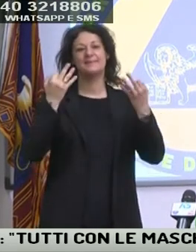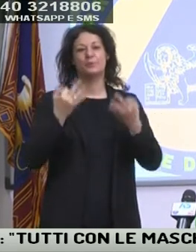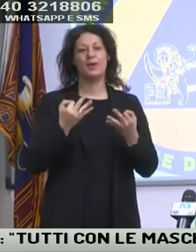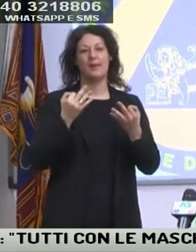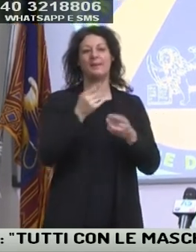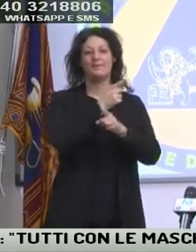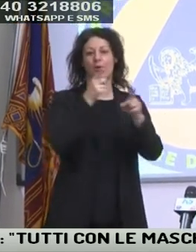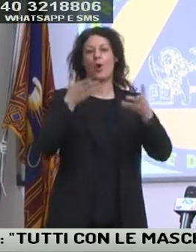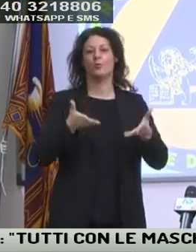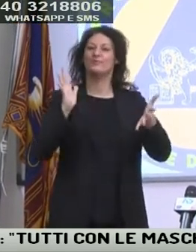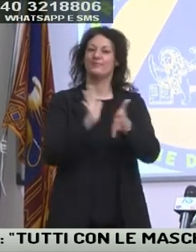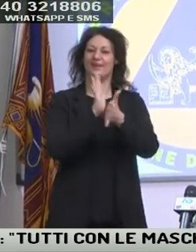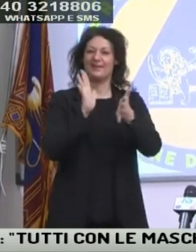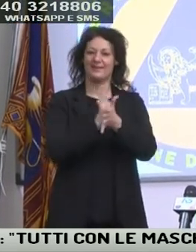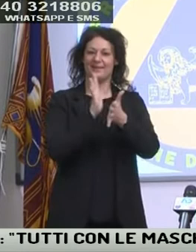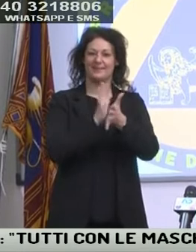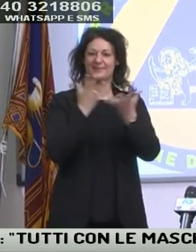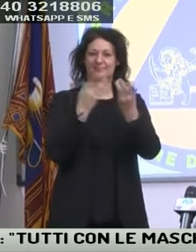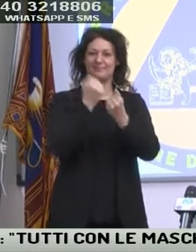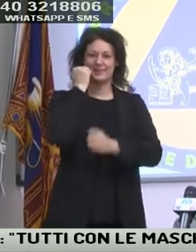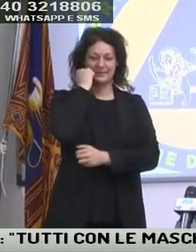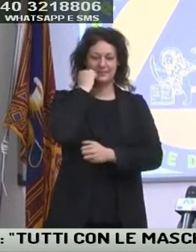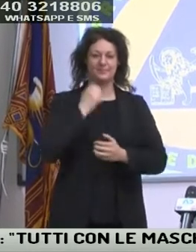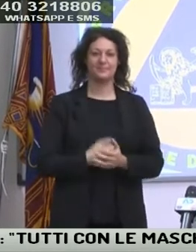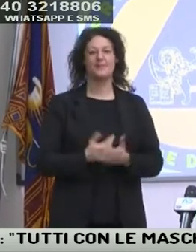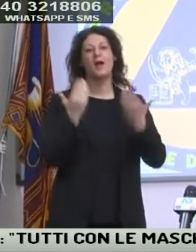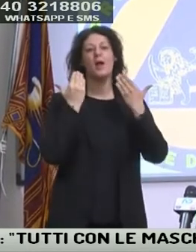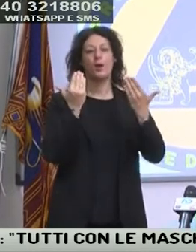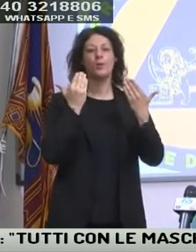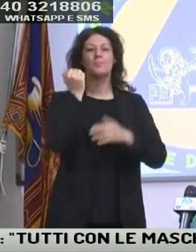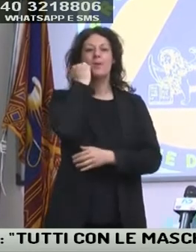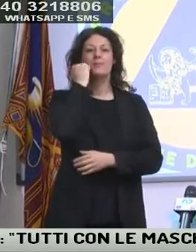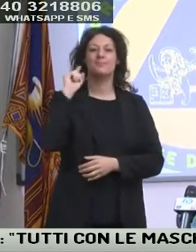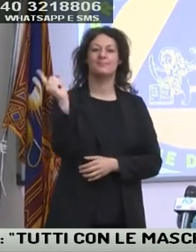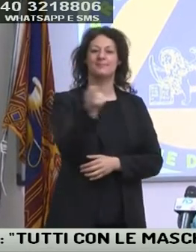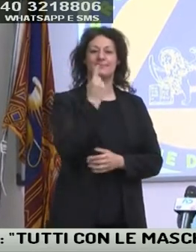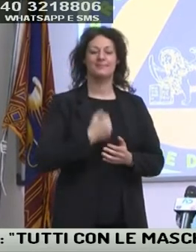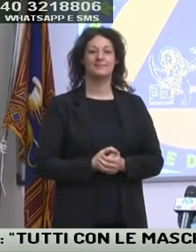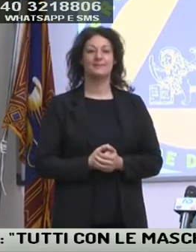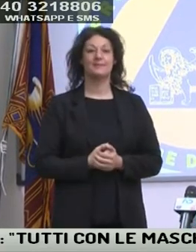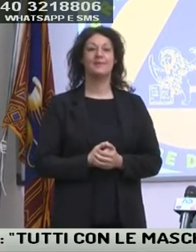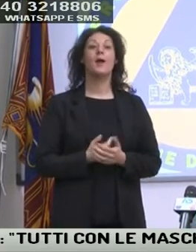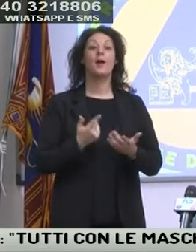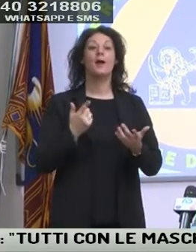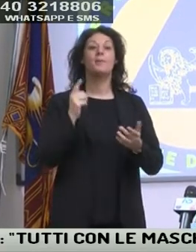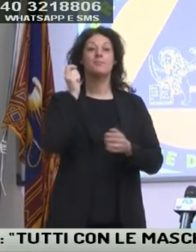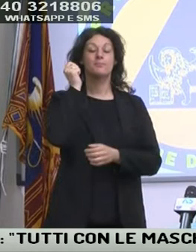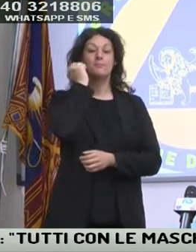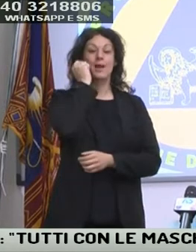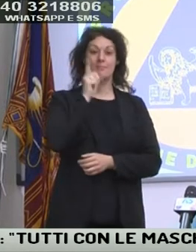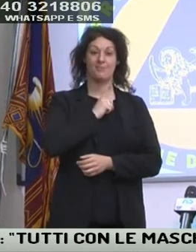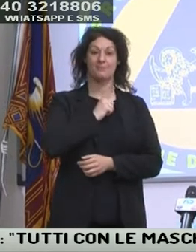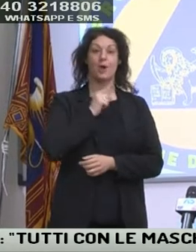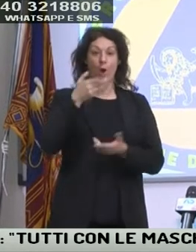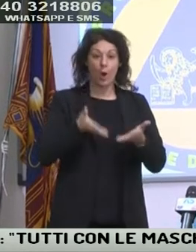festeggiare oggi e quindi un augurio a tutte le mamme per la festa della mamma. La mia fra l'altro fa anche gli anni, quindi a doppio augurio.